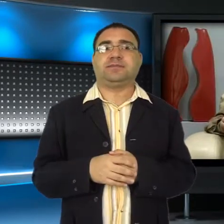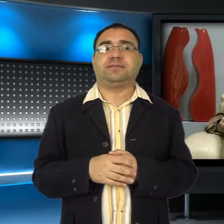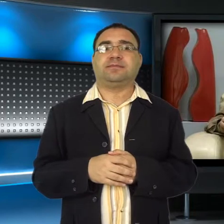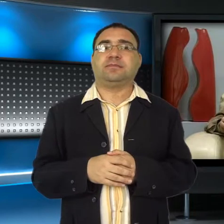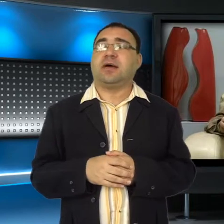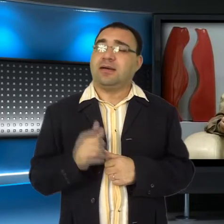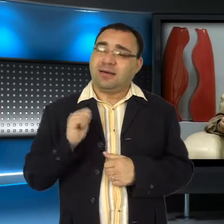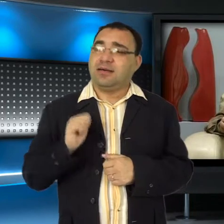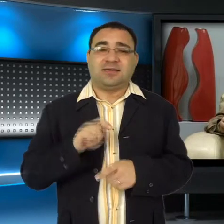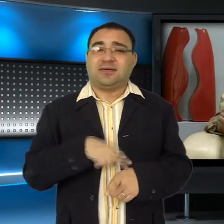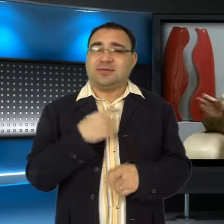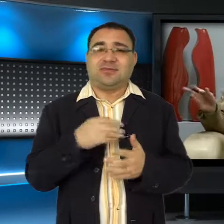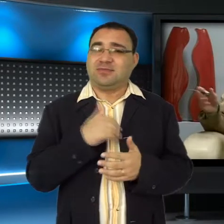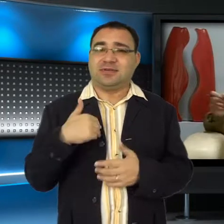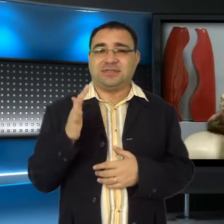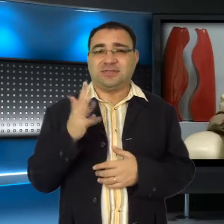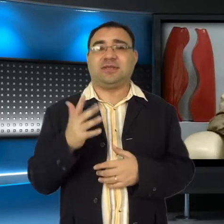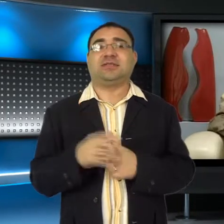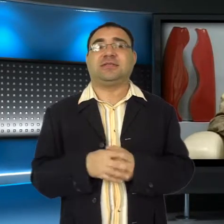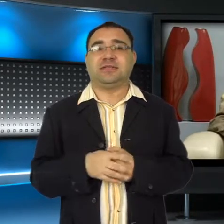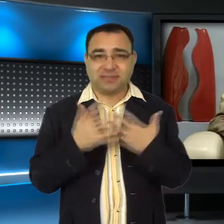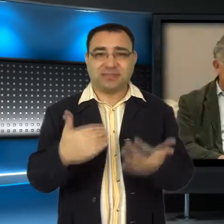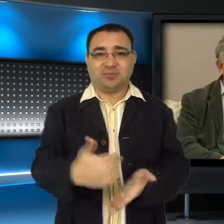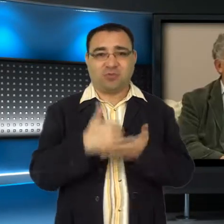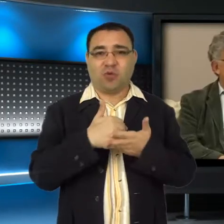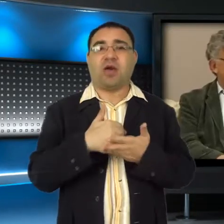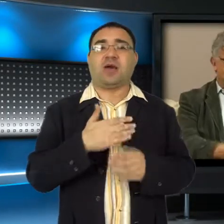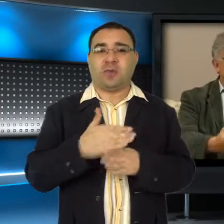długa droga przed nami, Piotr. Mam nadzieję, że będziesz nam w tym pomagał.